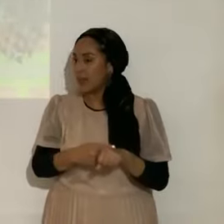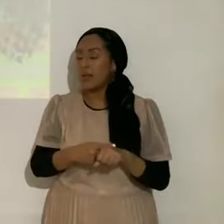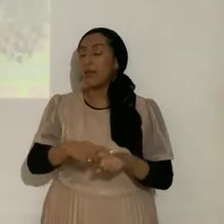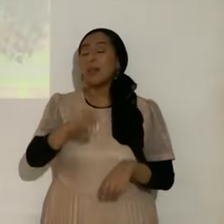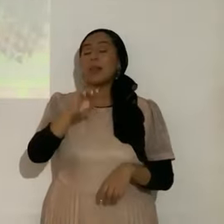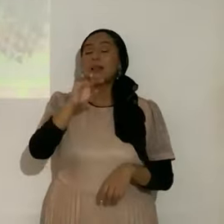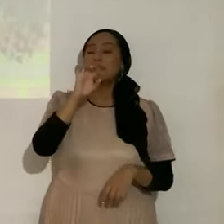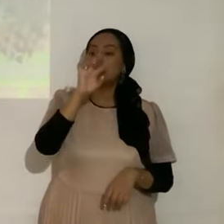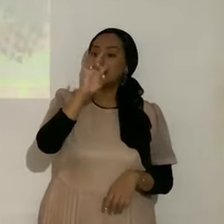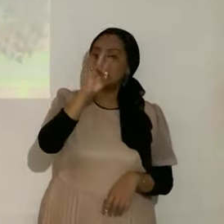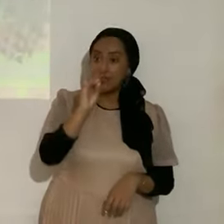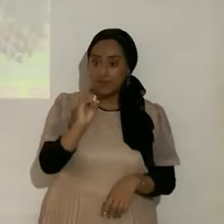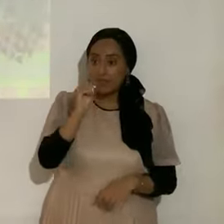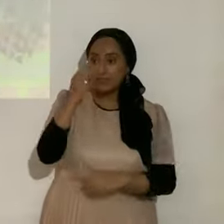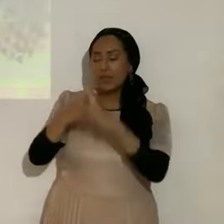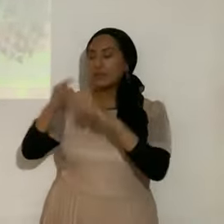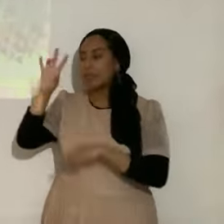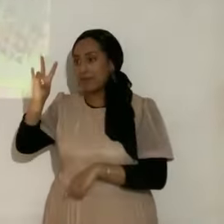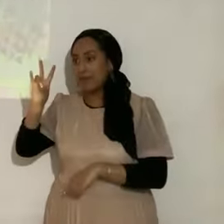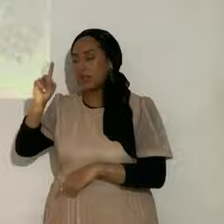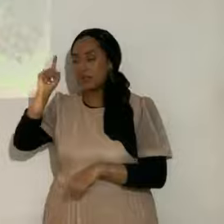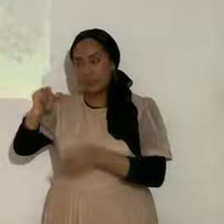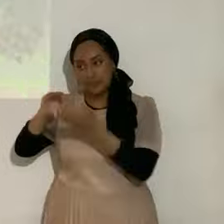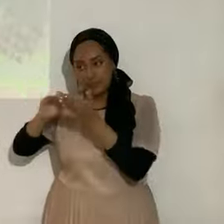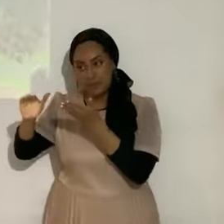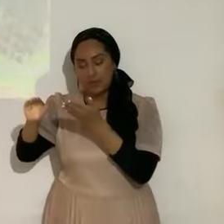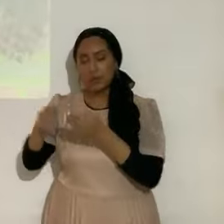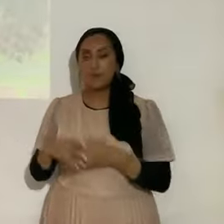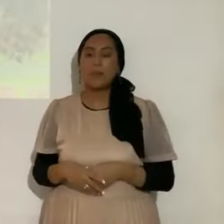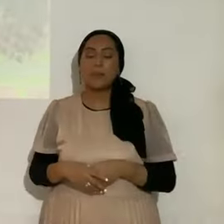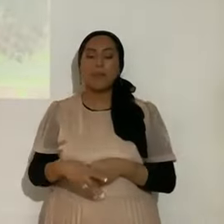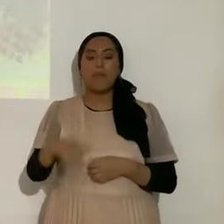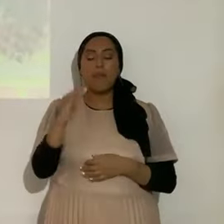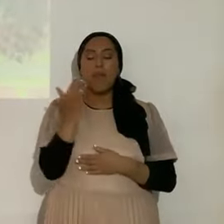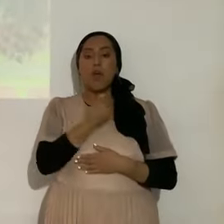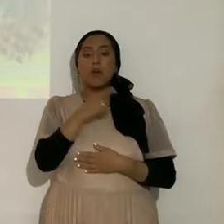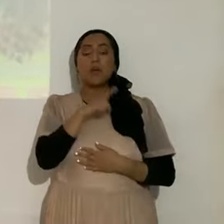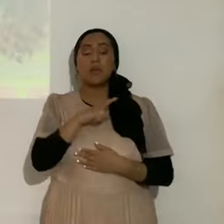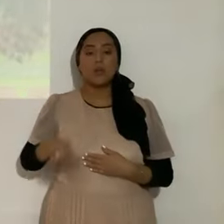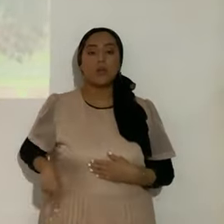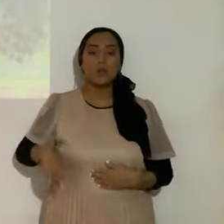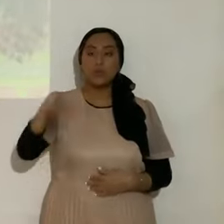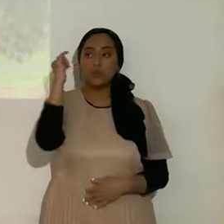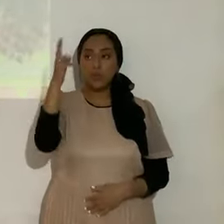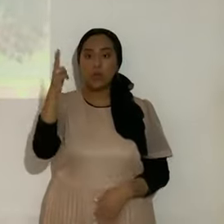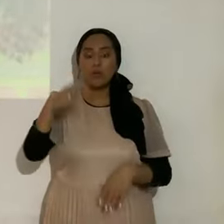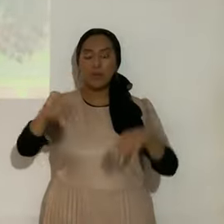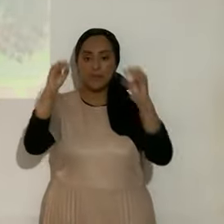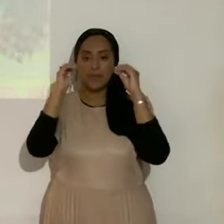sino aún hasta 70 veces 7. Nuestro Adón Yahweh nos ha enseñado